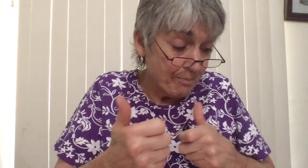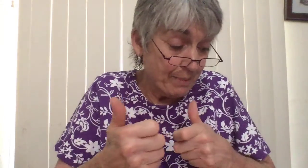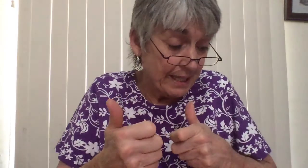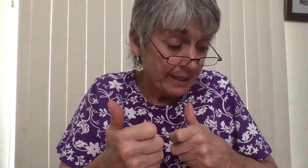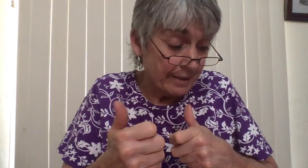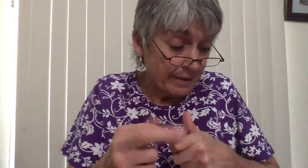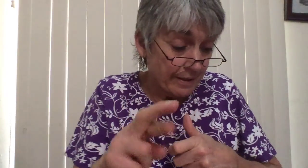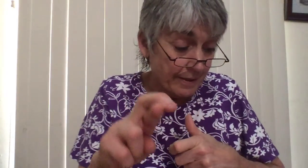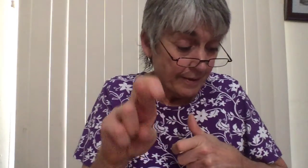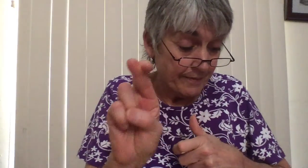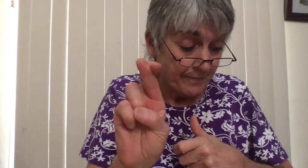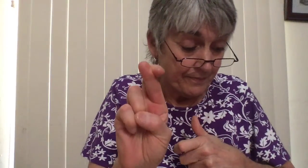rapide,